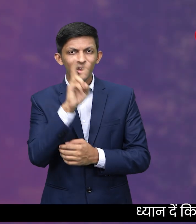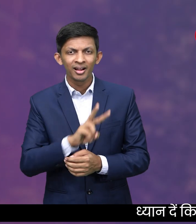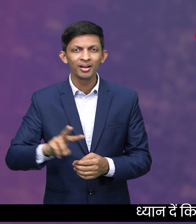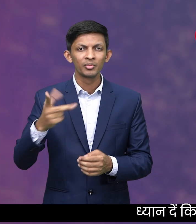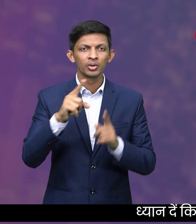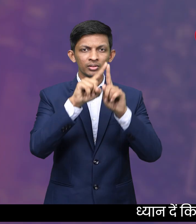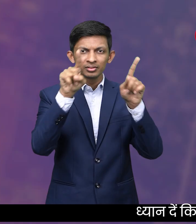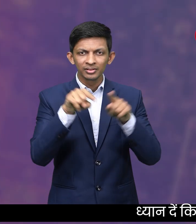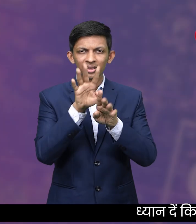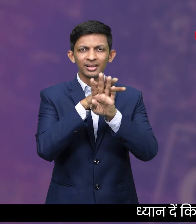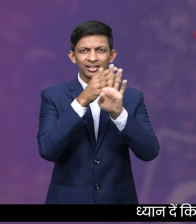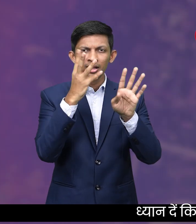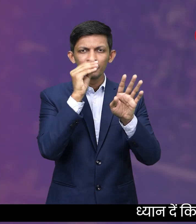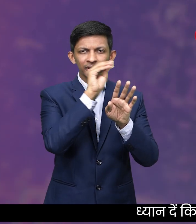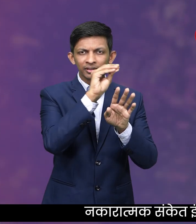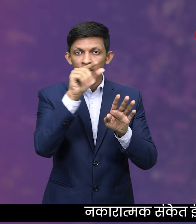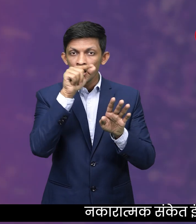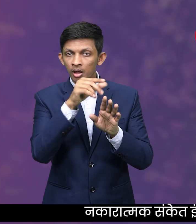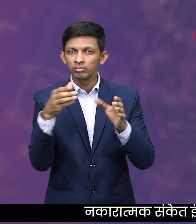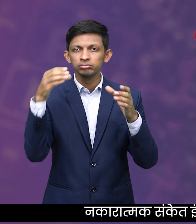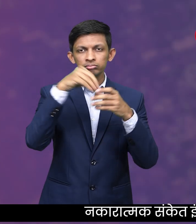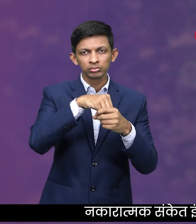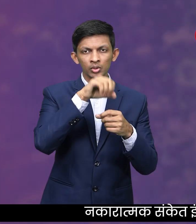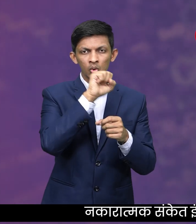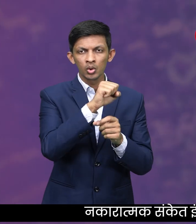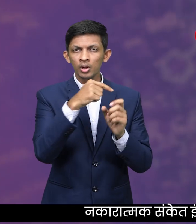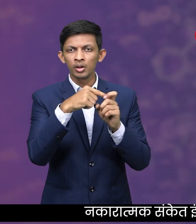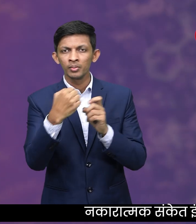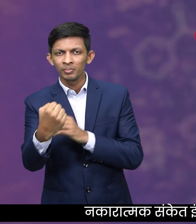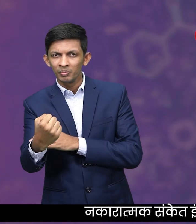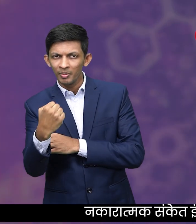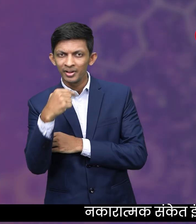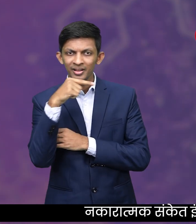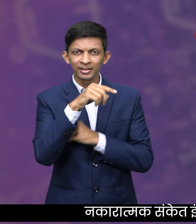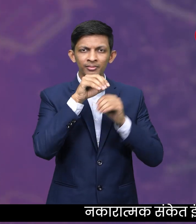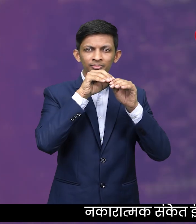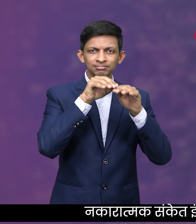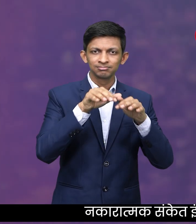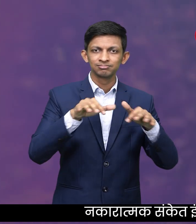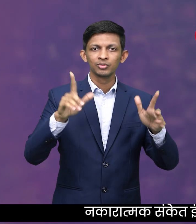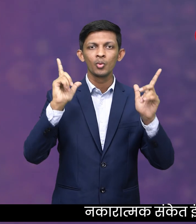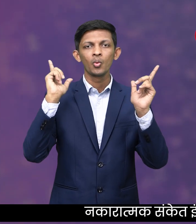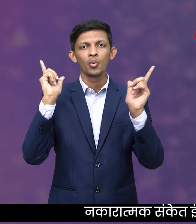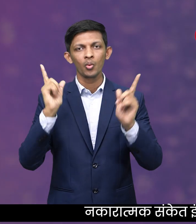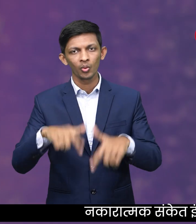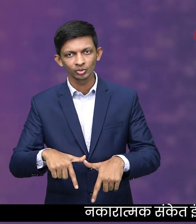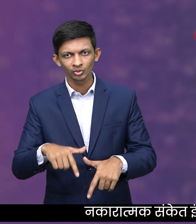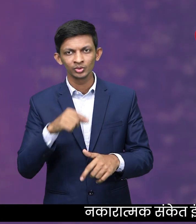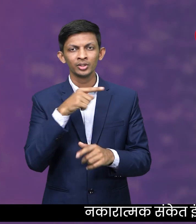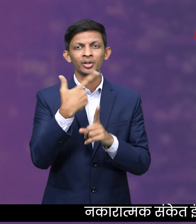में ऊर्जा मूल्य के लिए नकारात्मक संकेत इंगित करता है कि ऊर्जा मुक्त